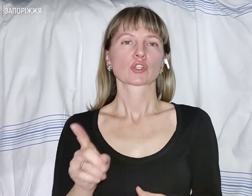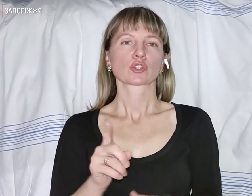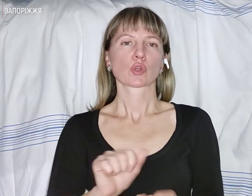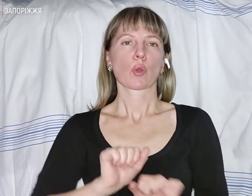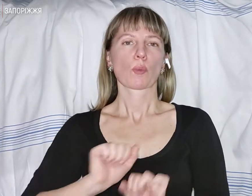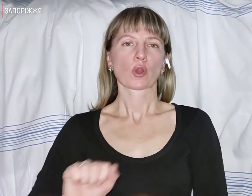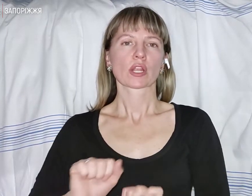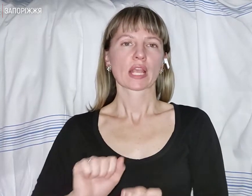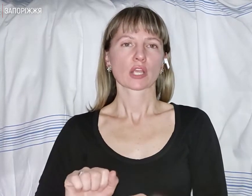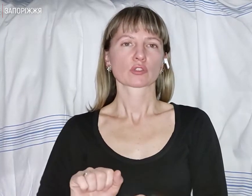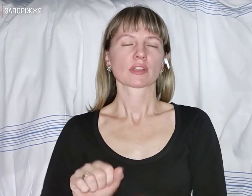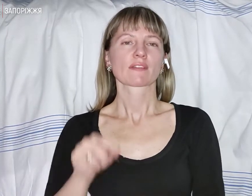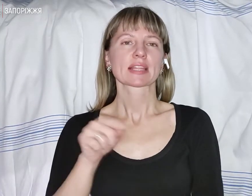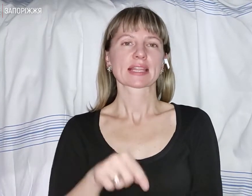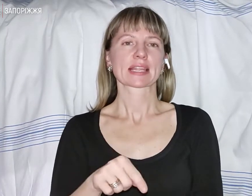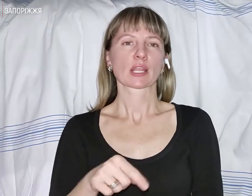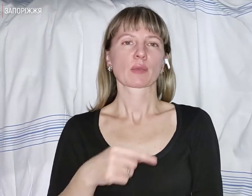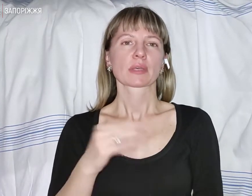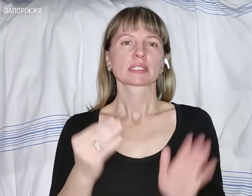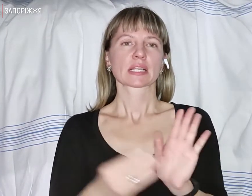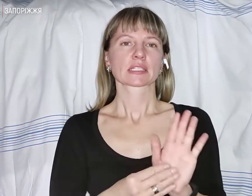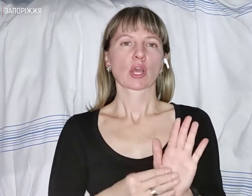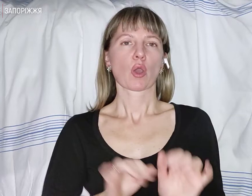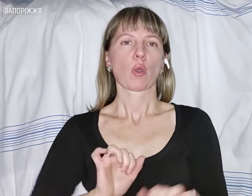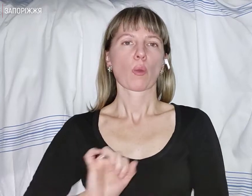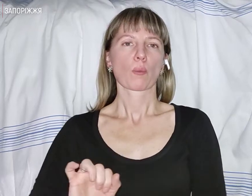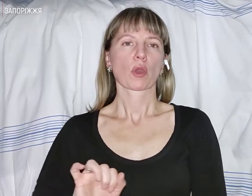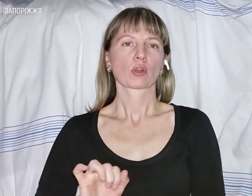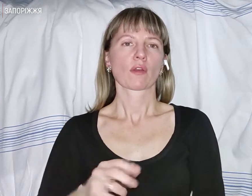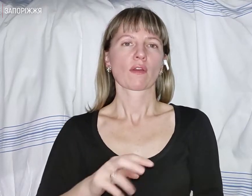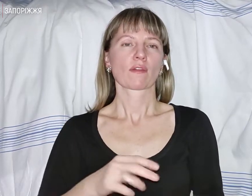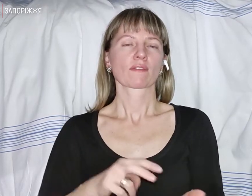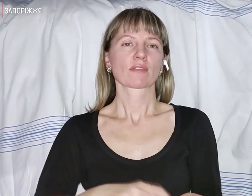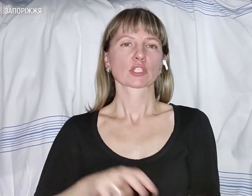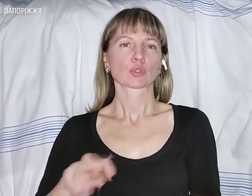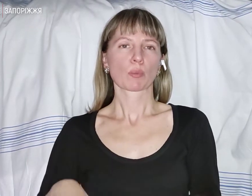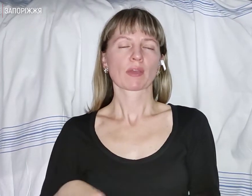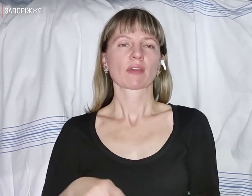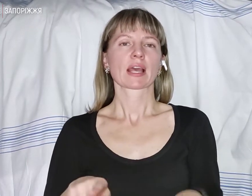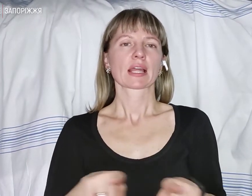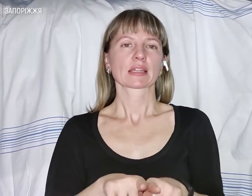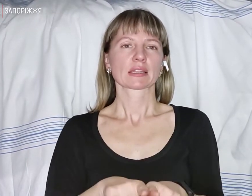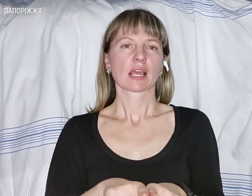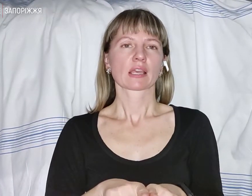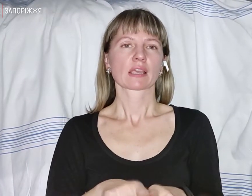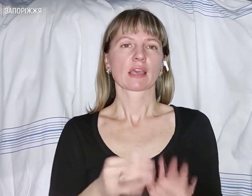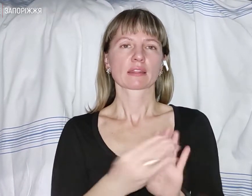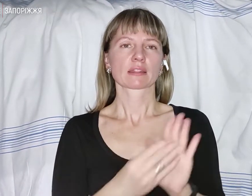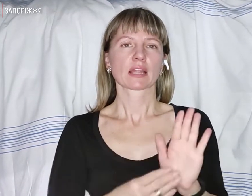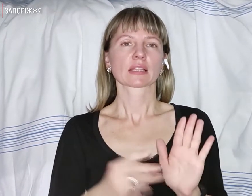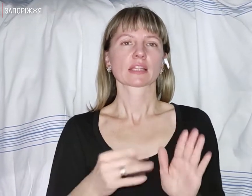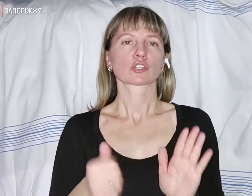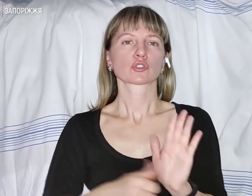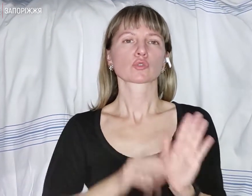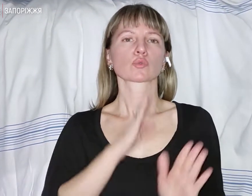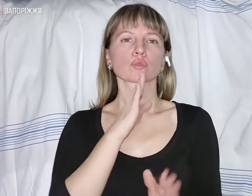Ну, завернем чем. Те, которых я знаю, три. Но это те, которых я малыши знаю. Спят? Я уверена, что я не знаю еще десяток. Малыши не спят?